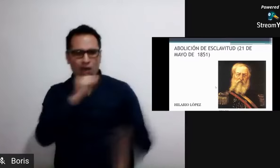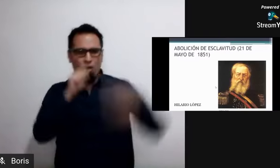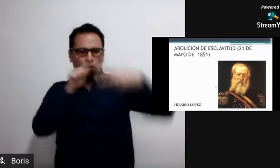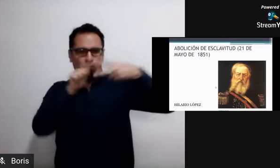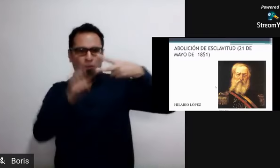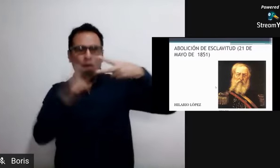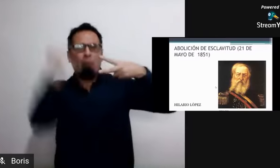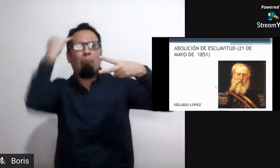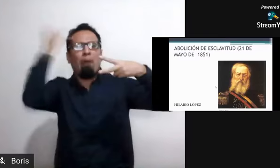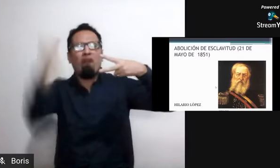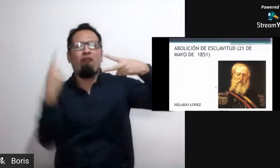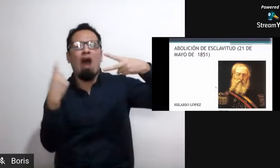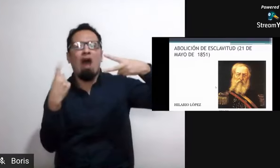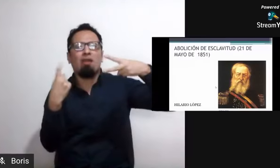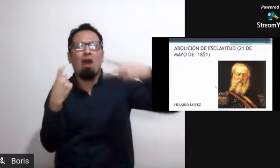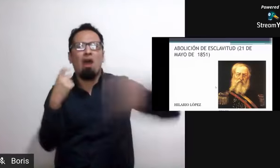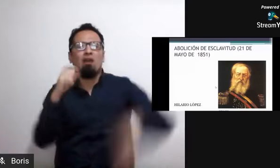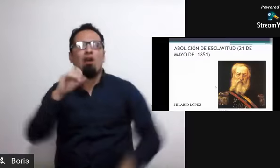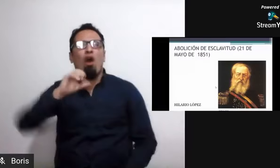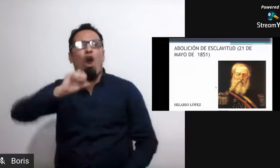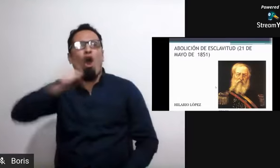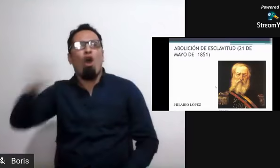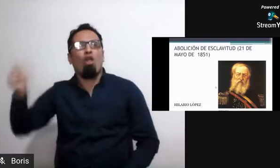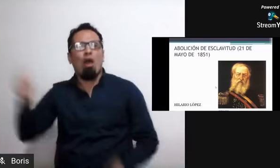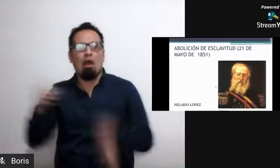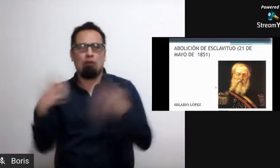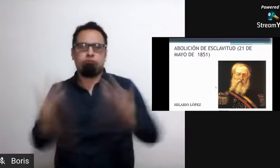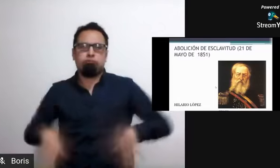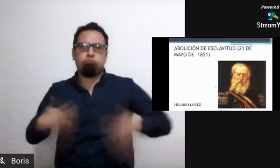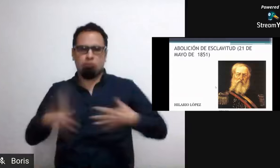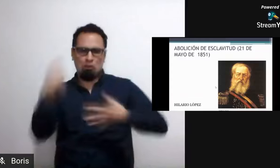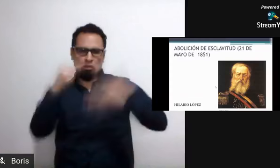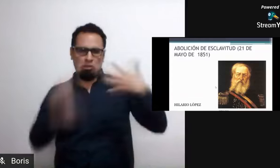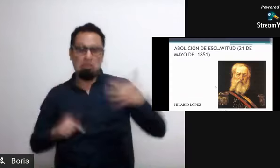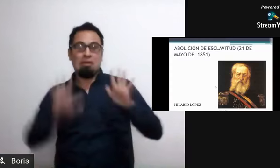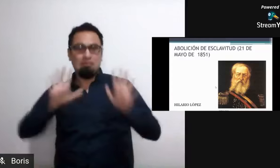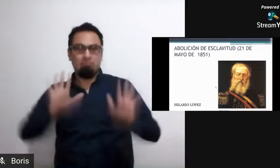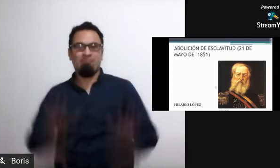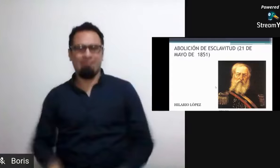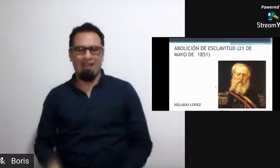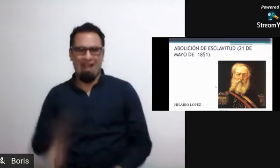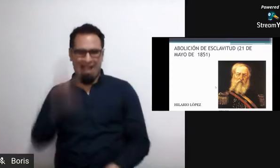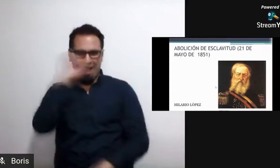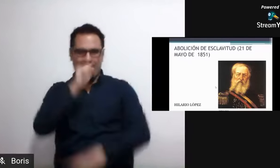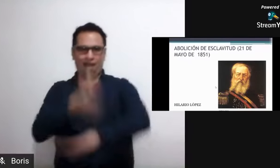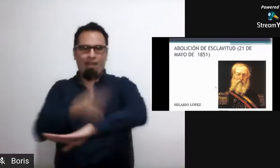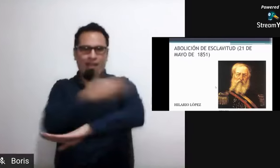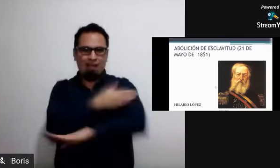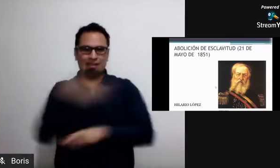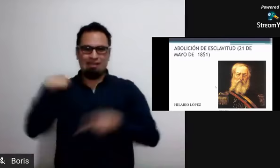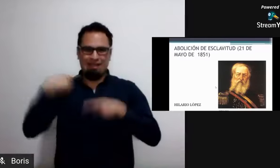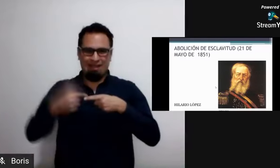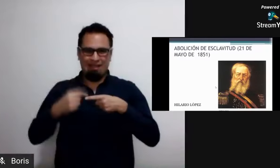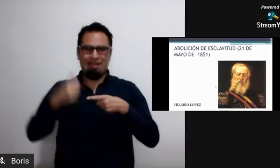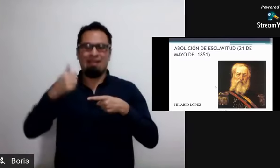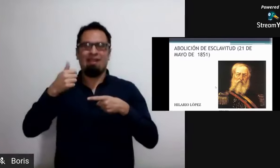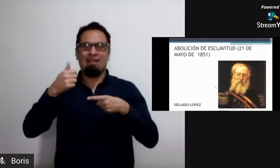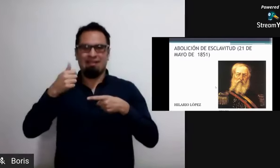Bueno, se dan cuenta entonces que solamente toqué 2 de ellas. Sin embargo, fueron varias